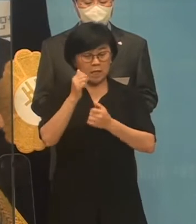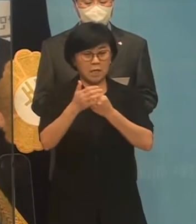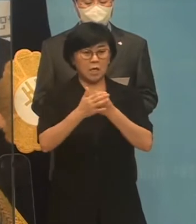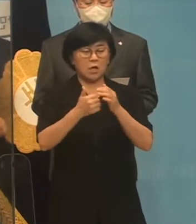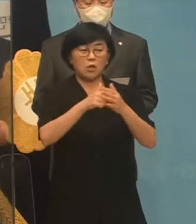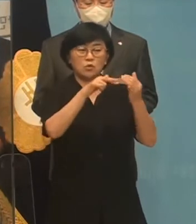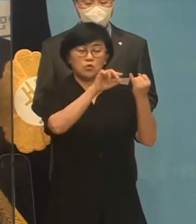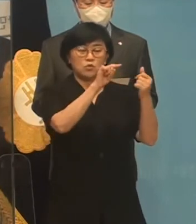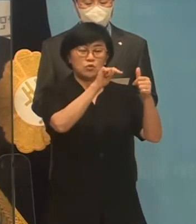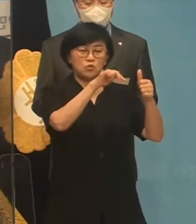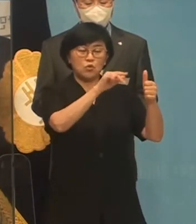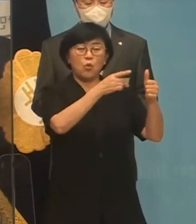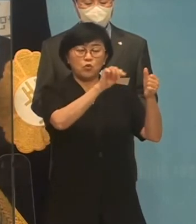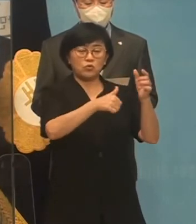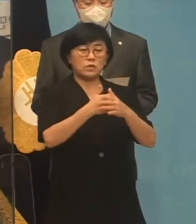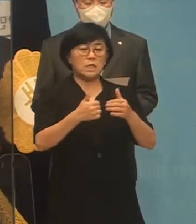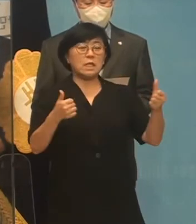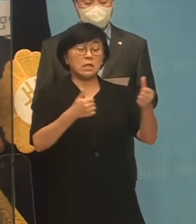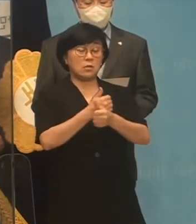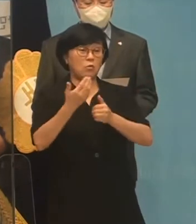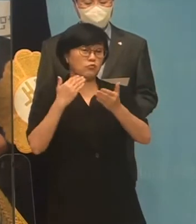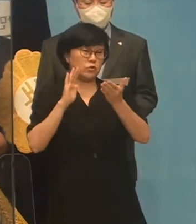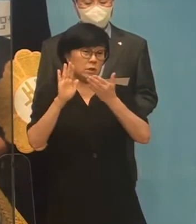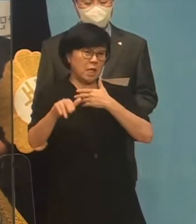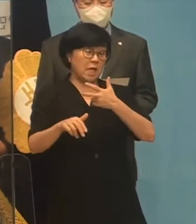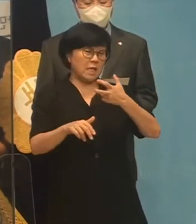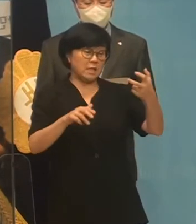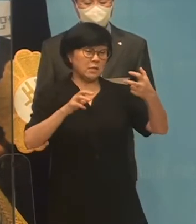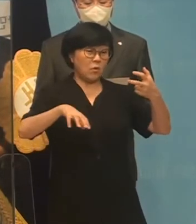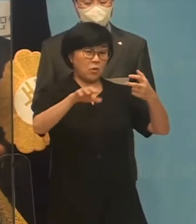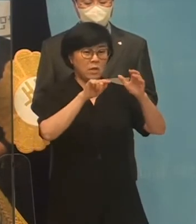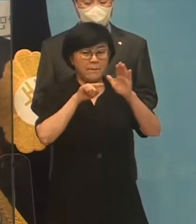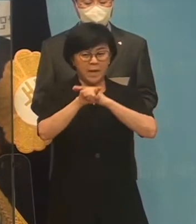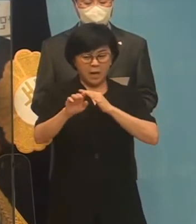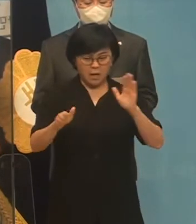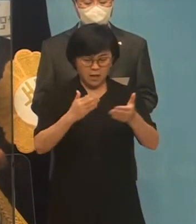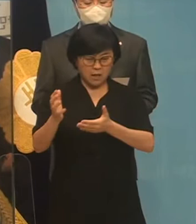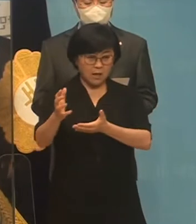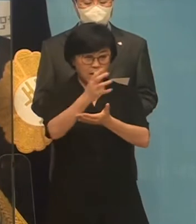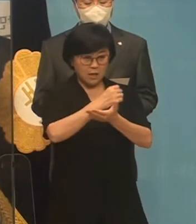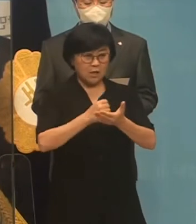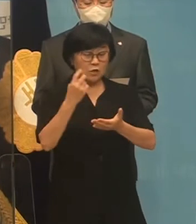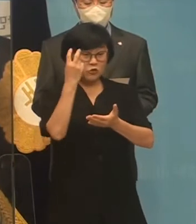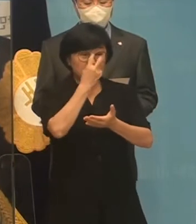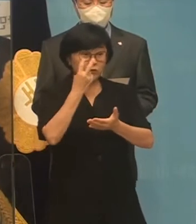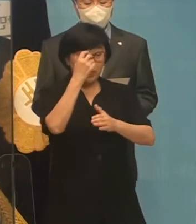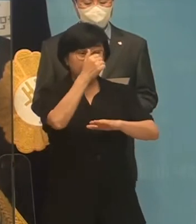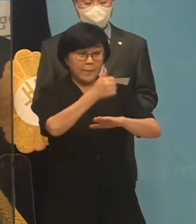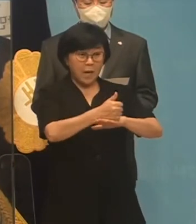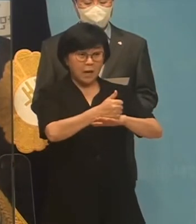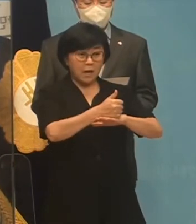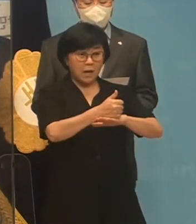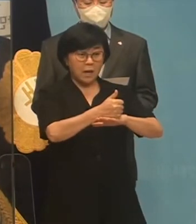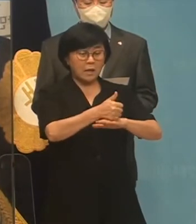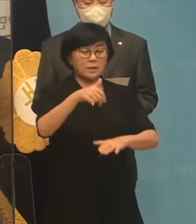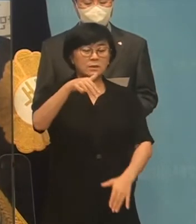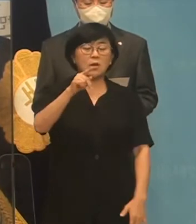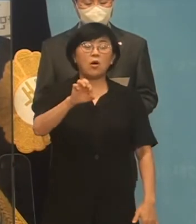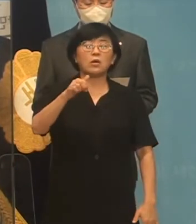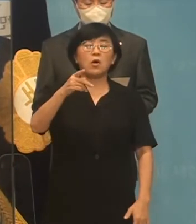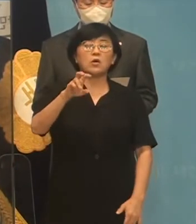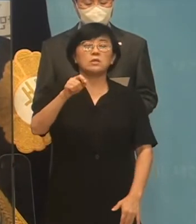전 법무부 장관 인사청문회 전후로 70여 곳을 압수수색하며 수사를 벌인 끝에 정경심